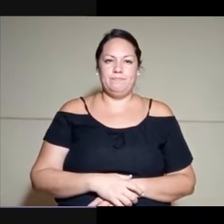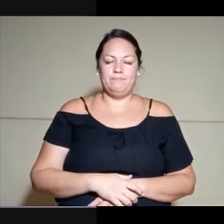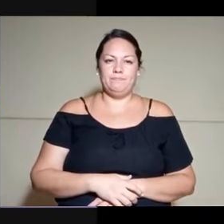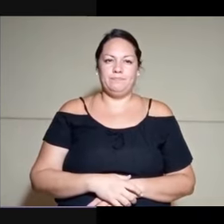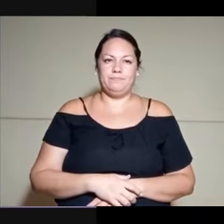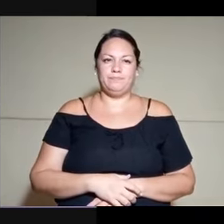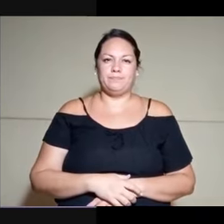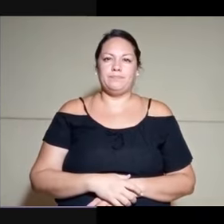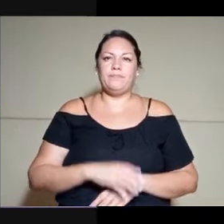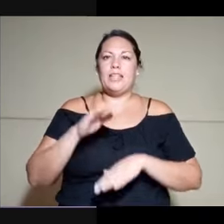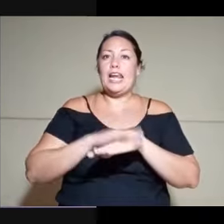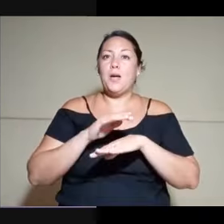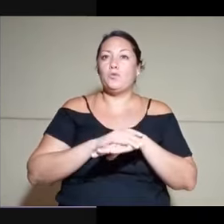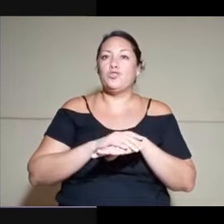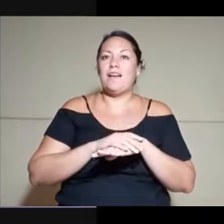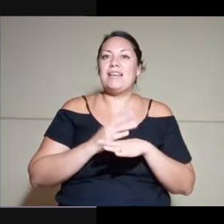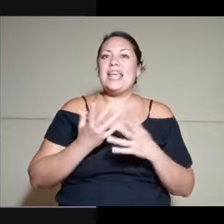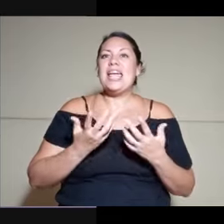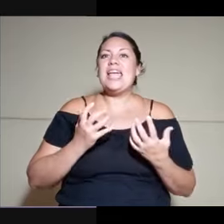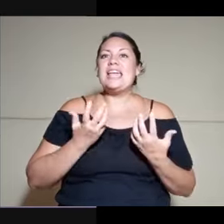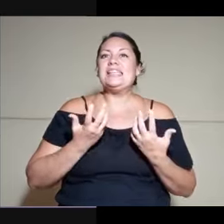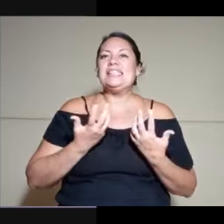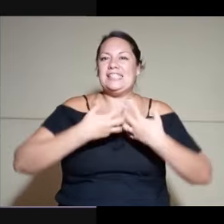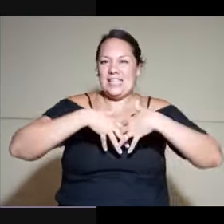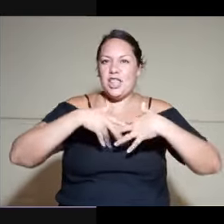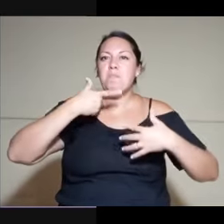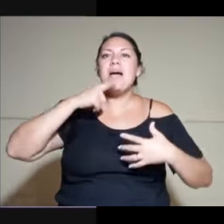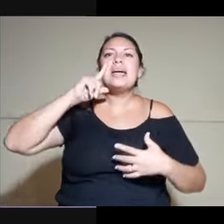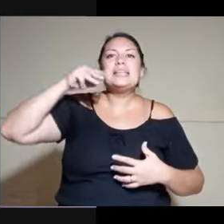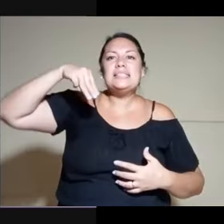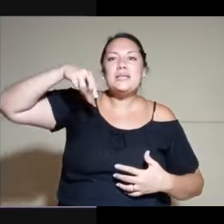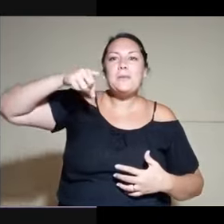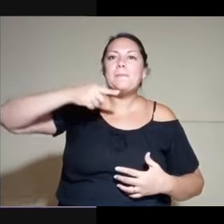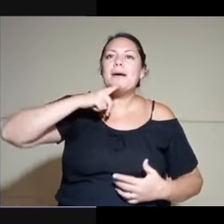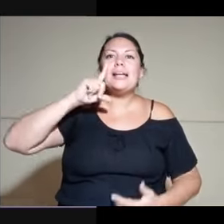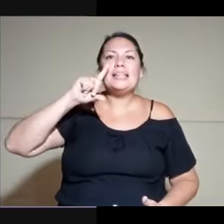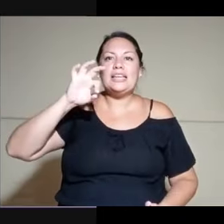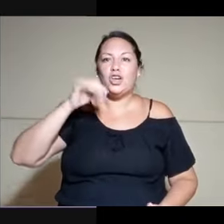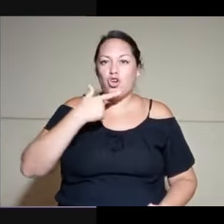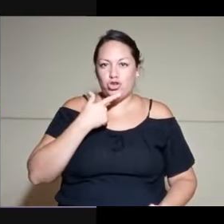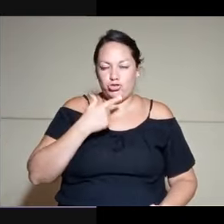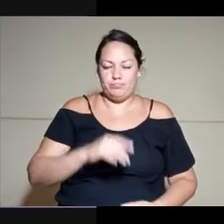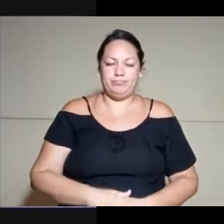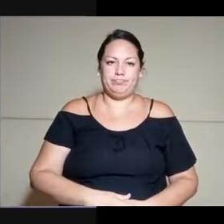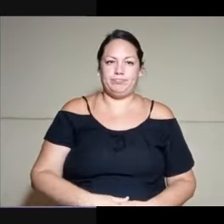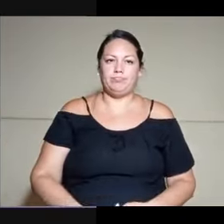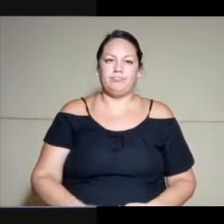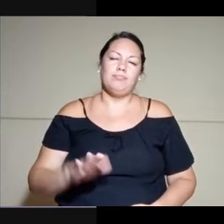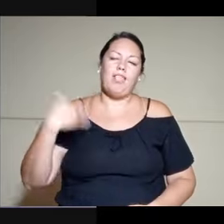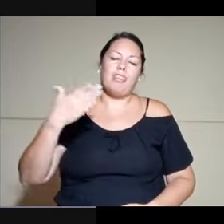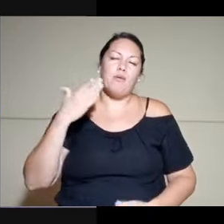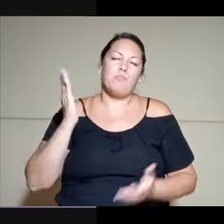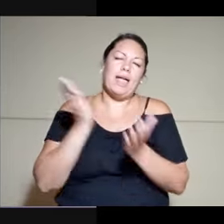produce el parasimpático, o sea, el achicamiento de la pupila, la hace chiquitita. Y la midriasis la produce el sistema simpático, ya después lo vamos a ver